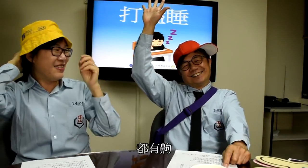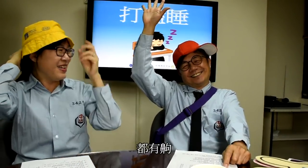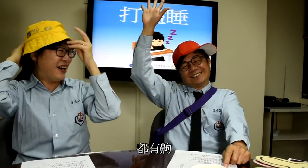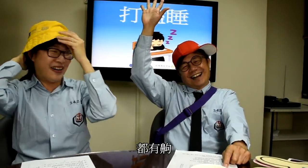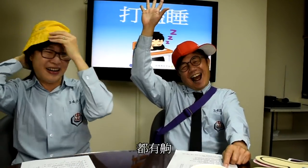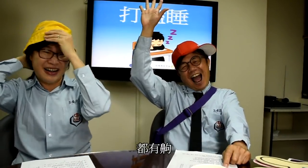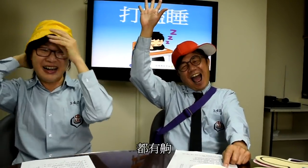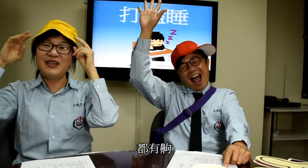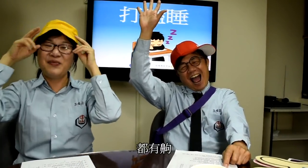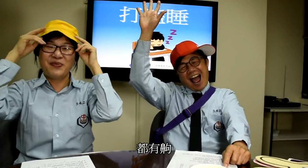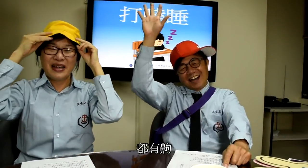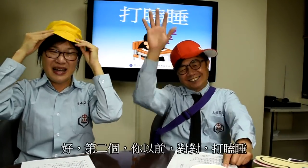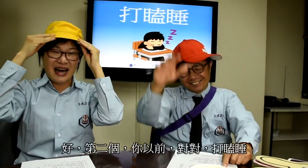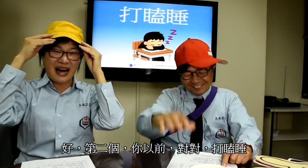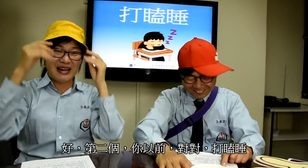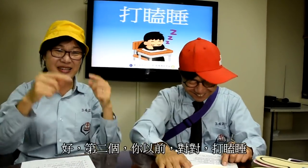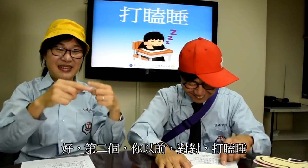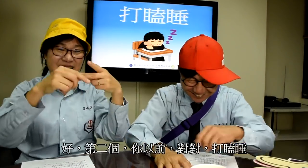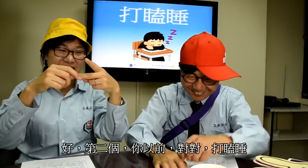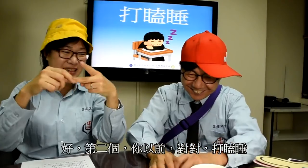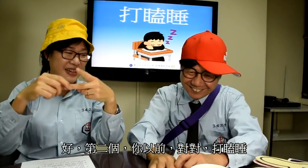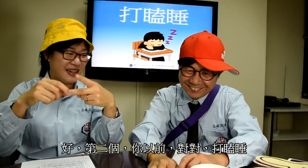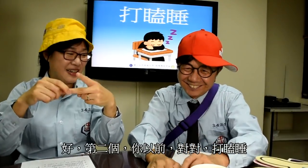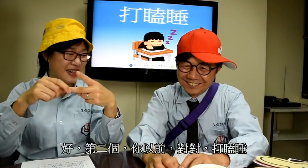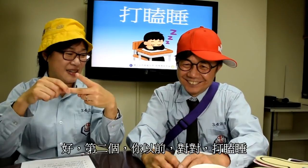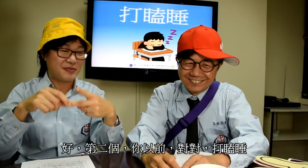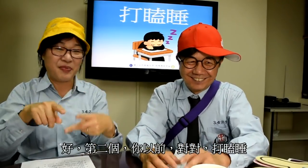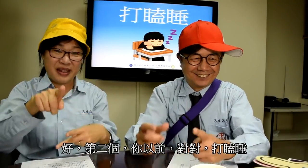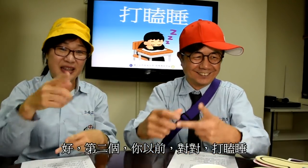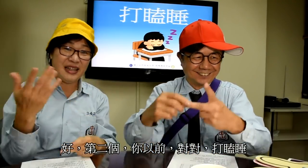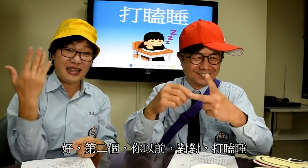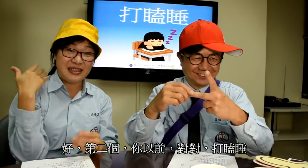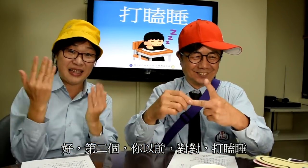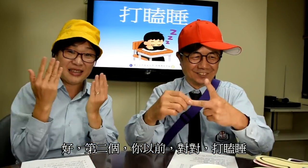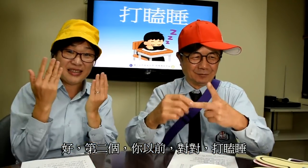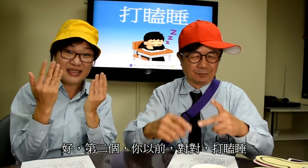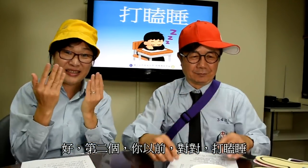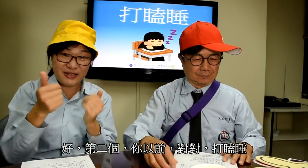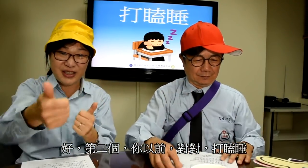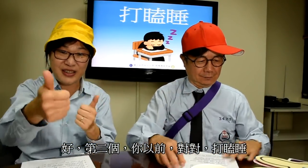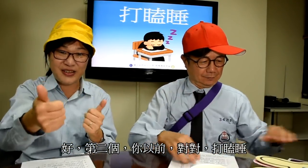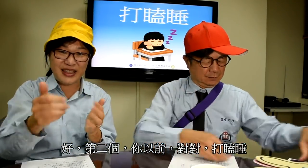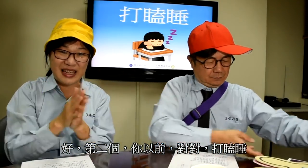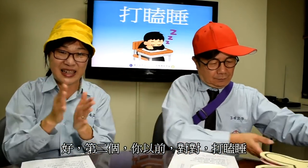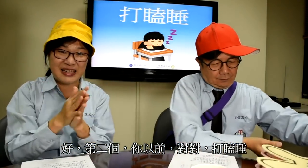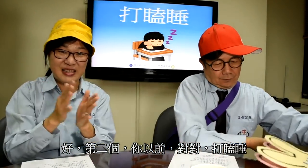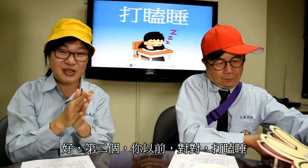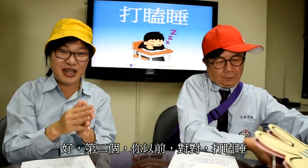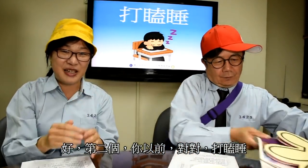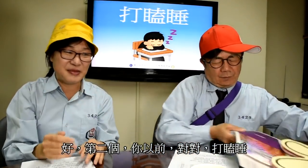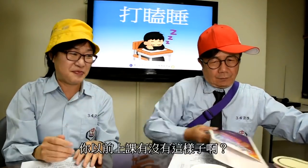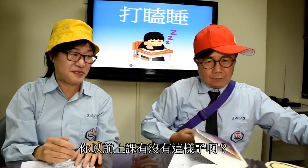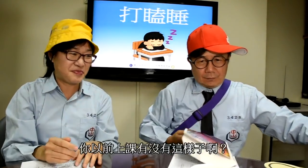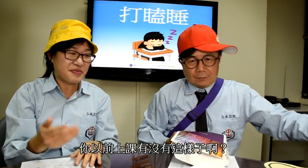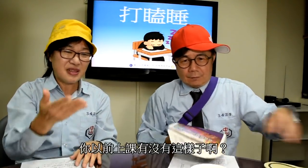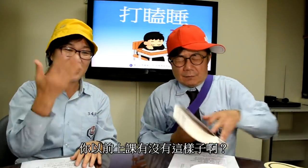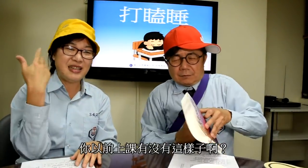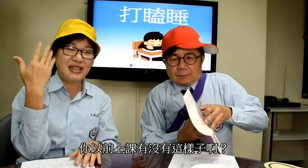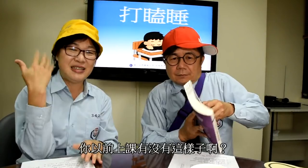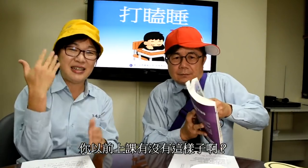有都有哈。好，第二个，你以前对打瞌睡，你以前